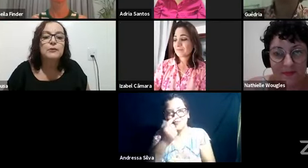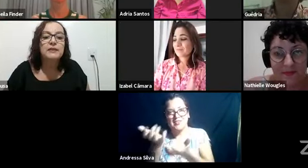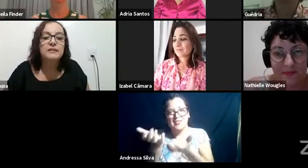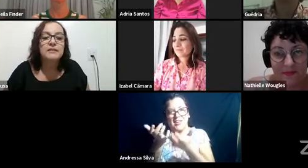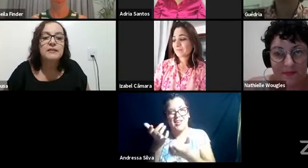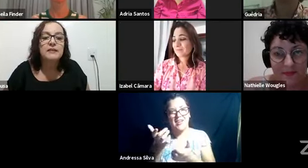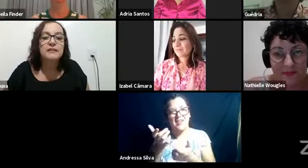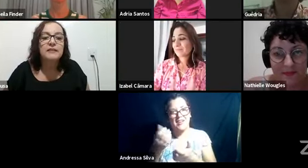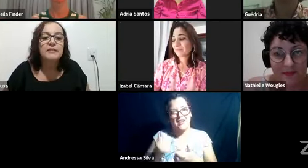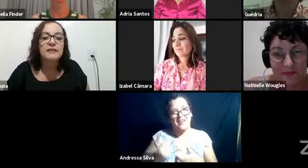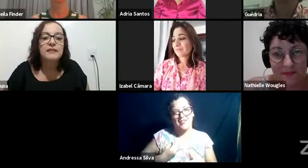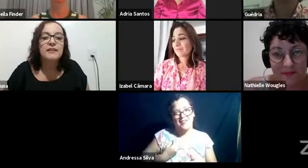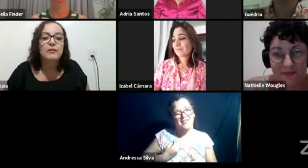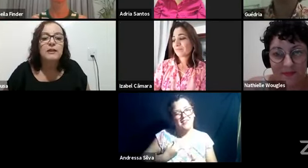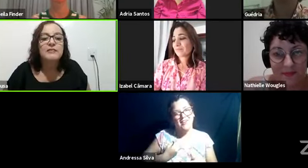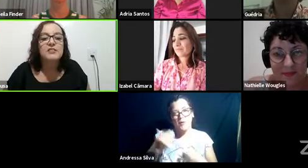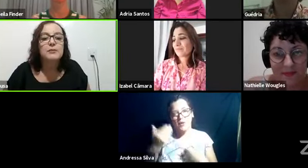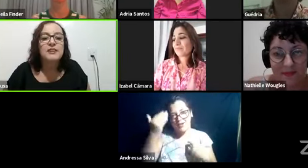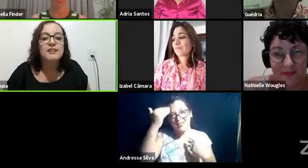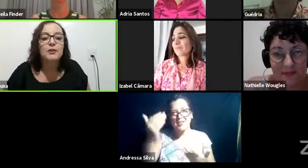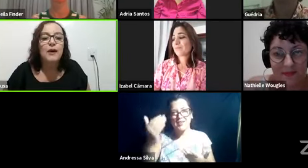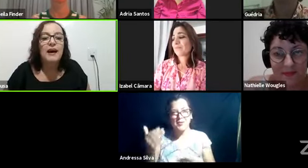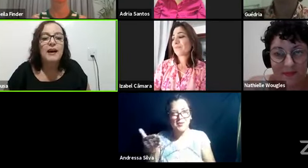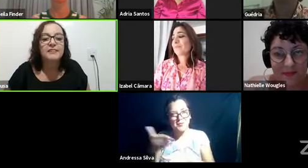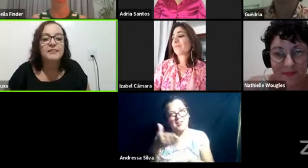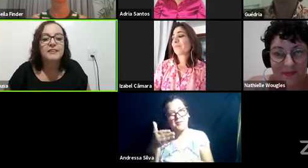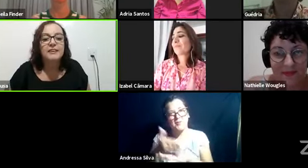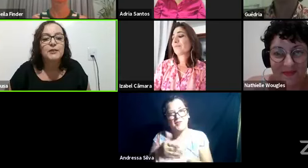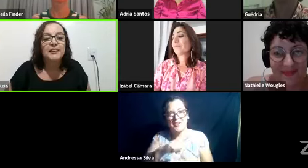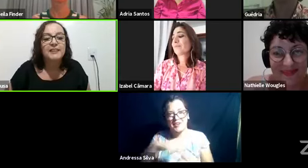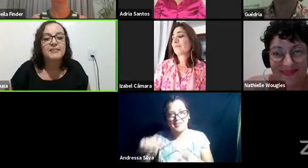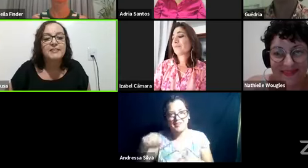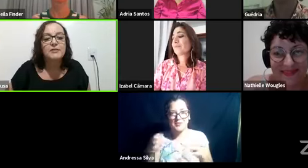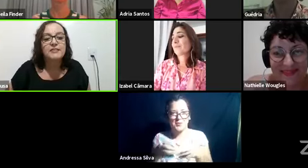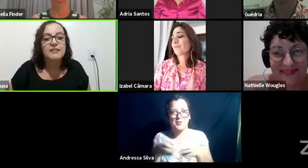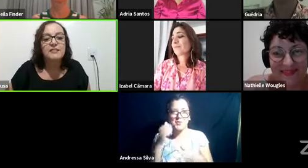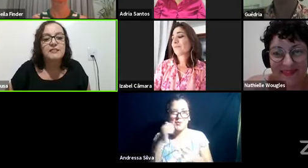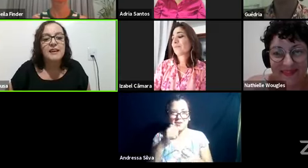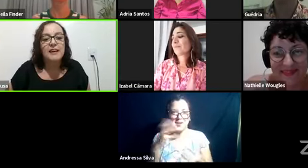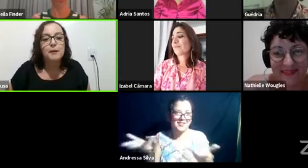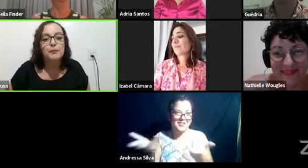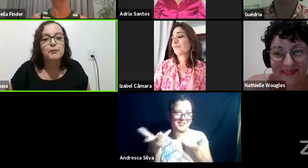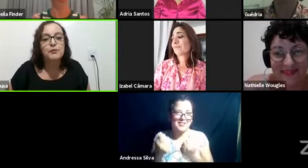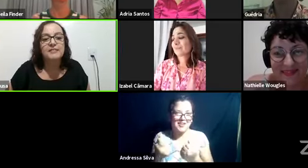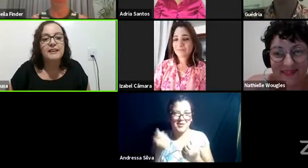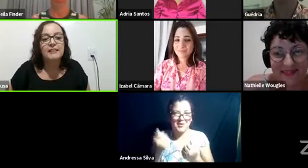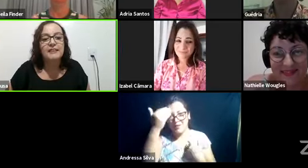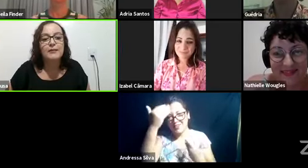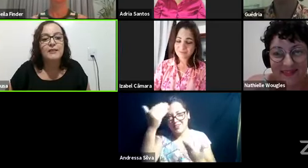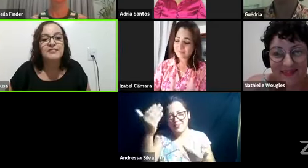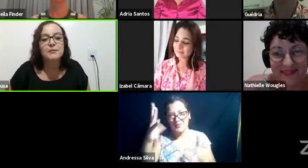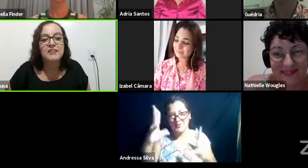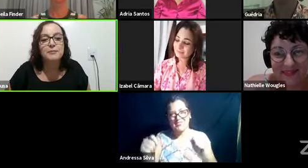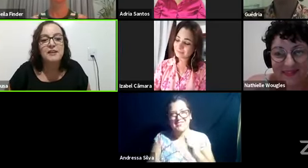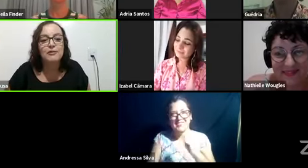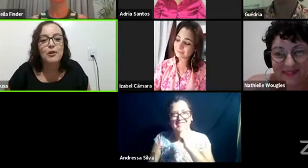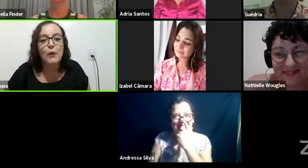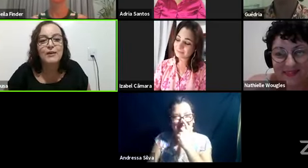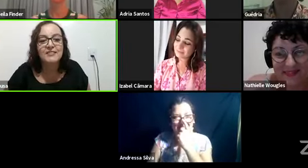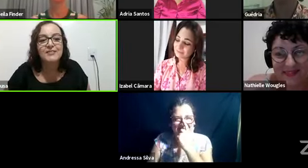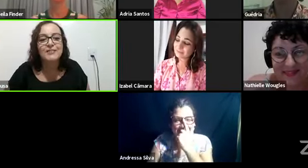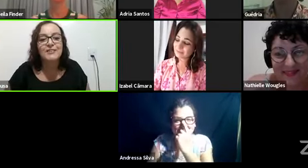Eu escolhi o que eu quis. Então, eu tenho essa intimidade com a arte e eu quero agradecer a vocês por hoje estar aqui com essas